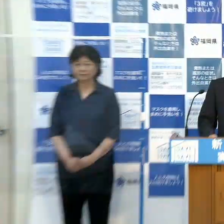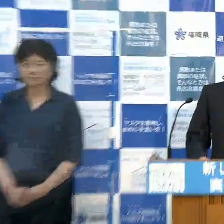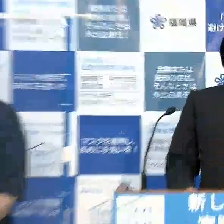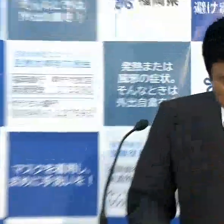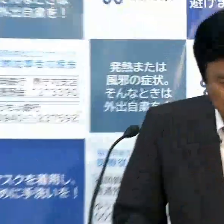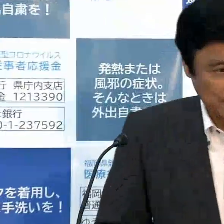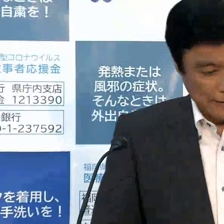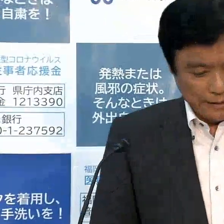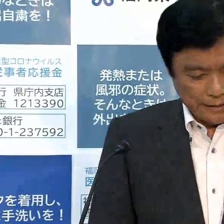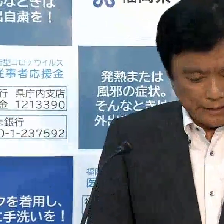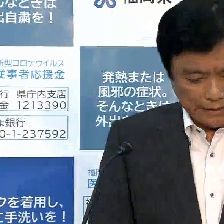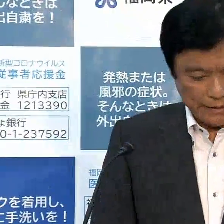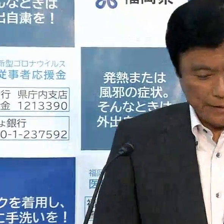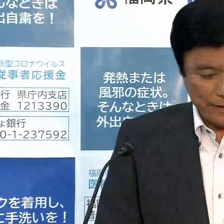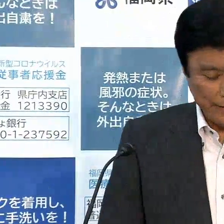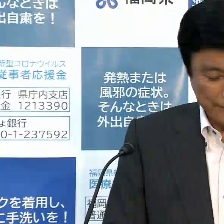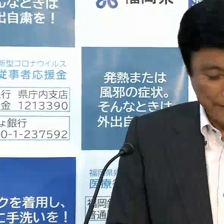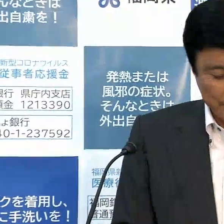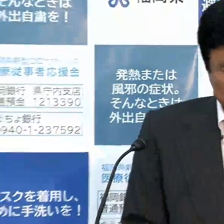どうもお待たせしました。